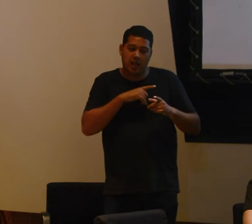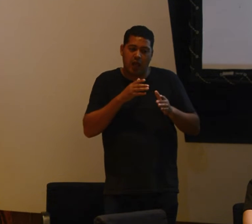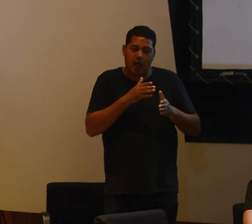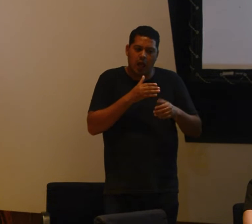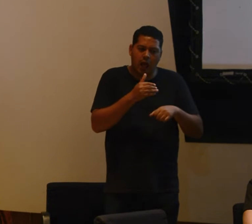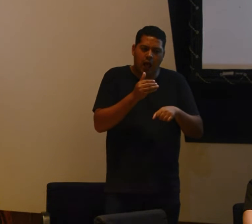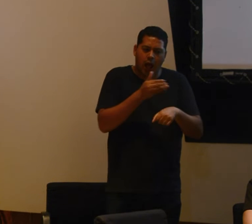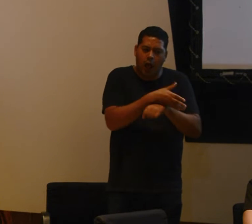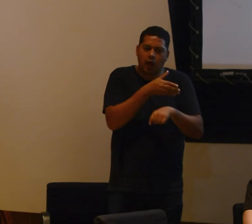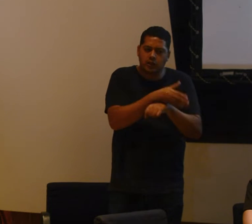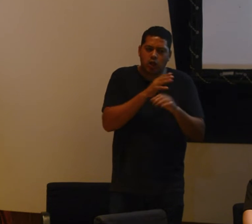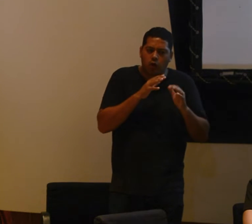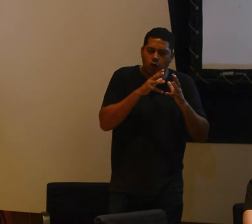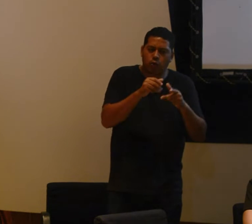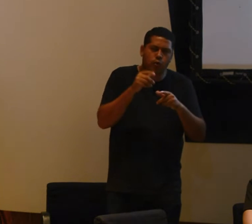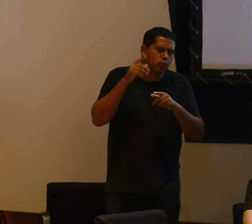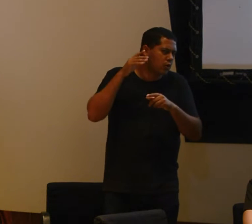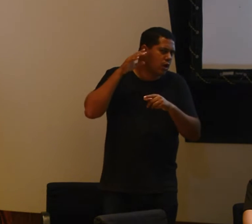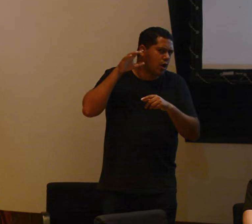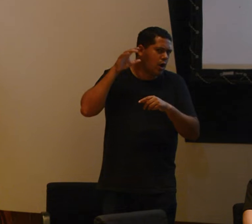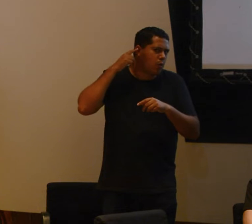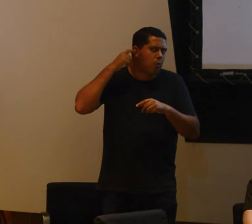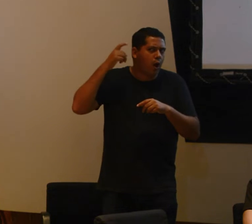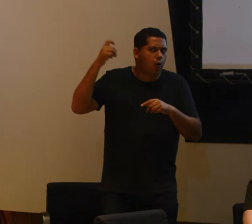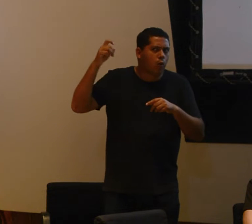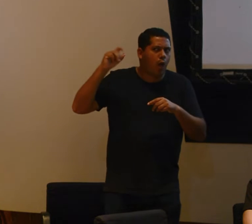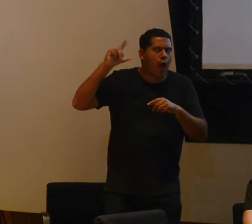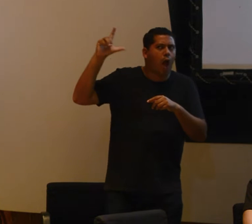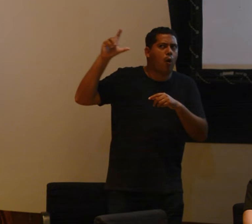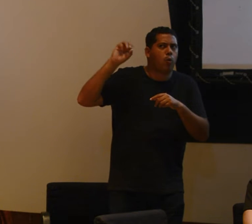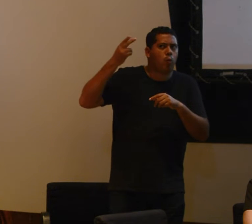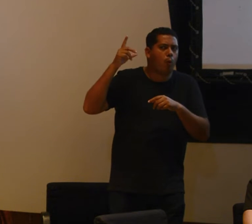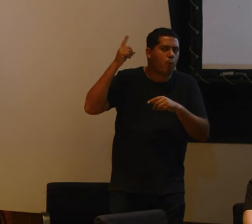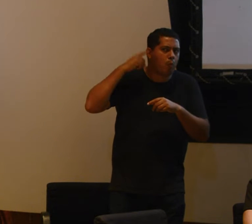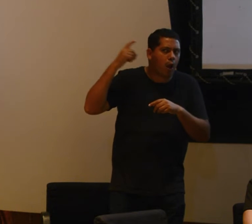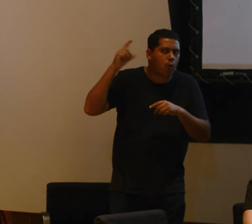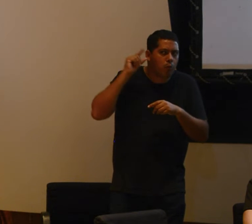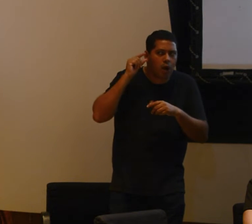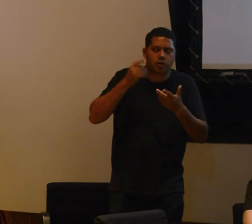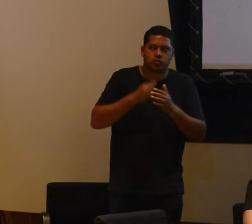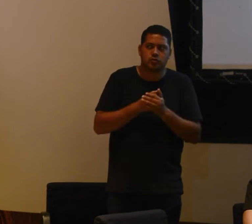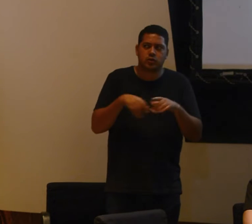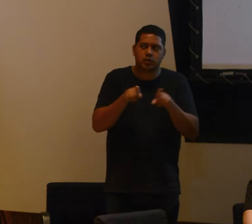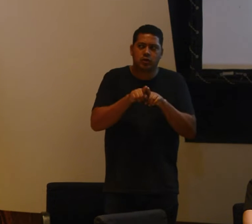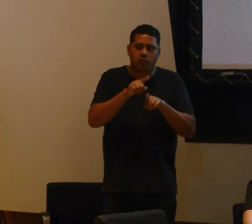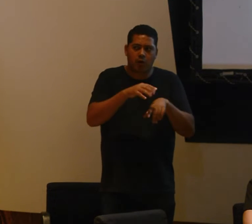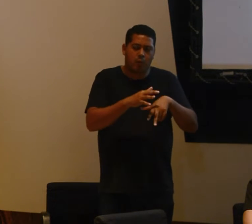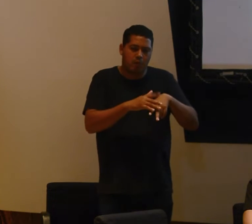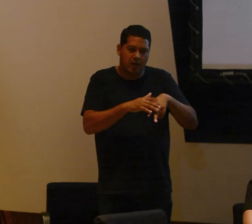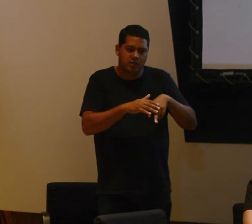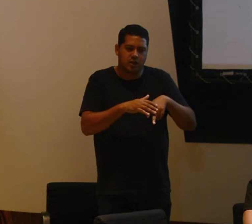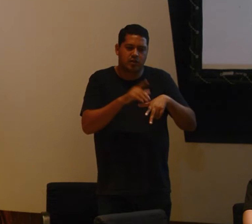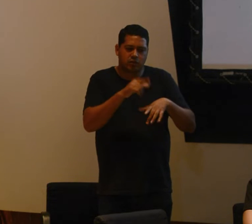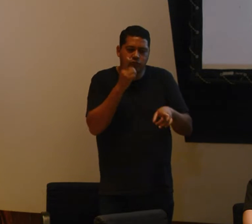intensidades, desde aquele som baixinho ao som mais alto. Então, a questão do diagnóstico audiológico no paciente com TEA é um